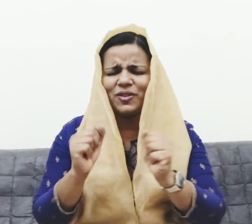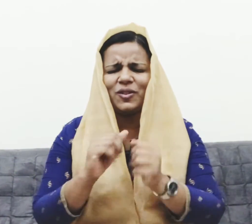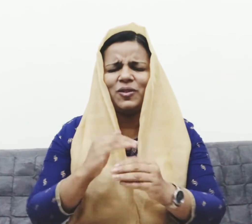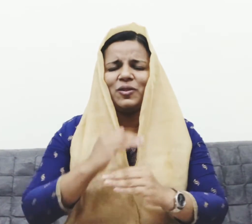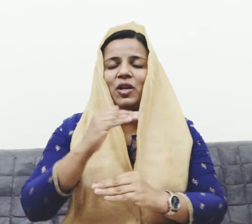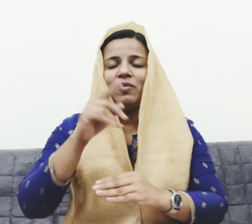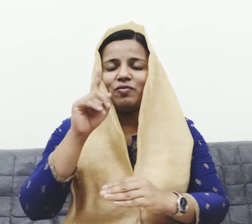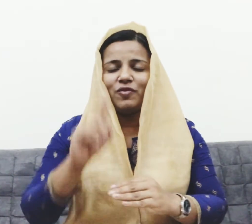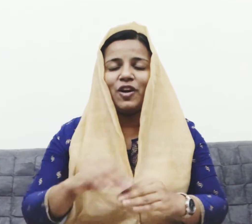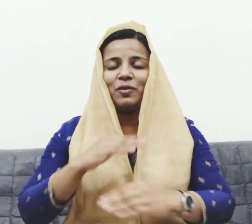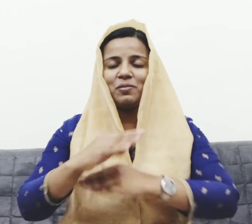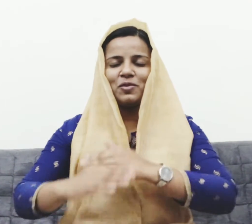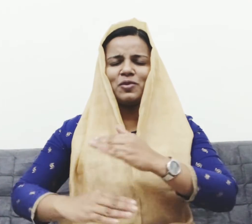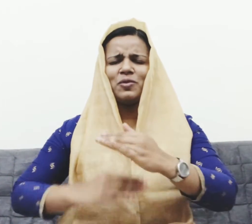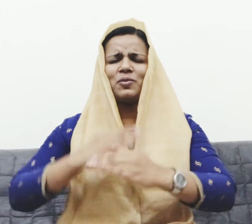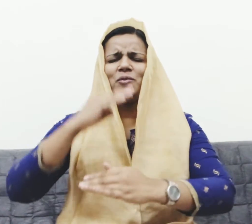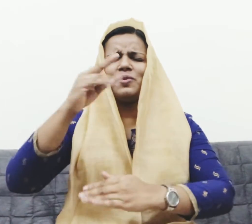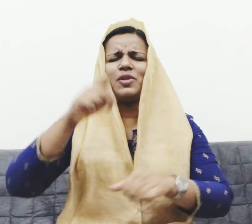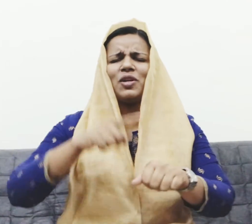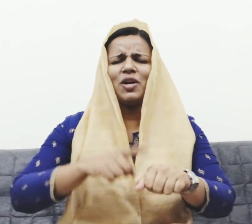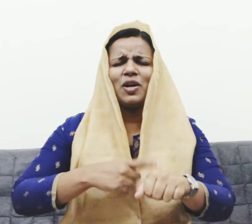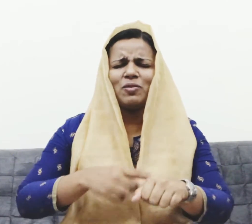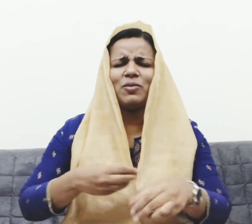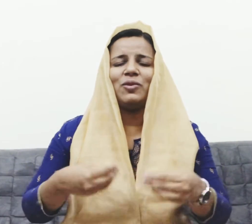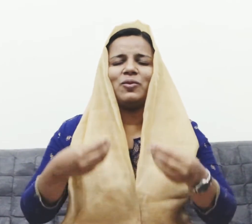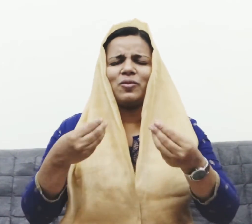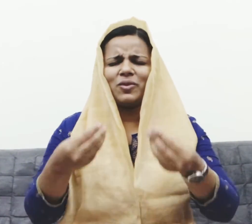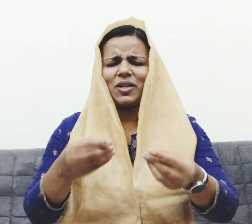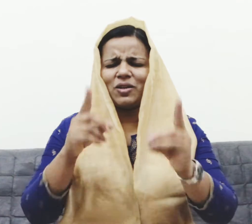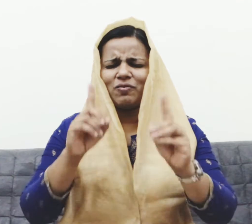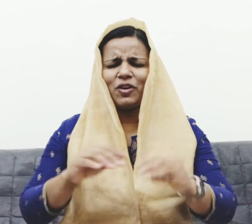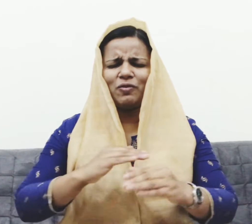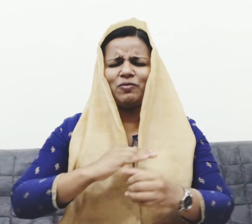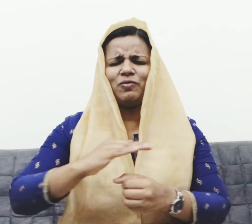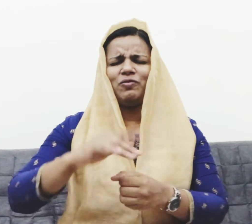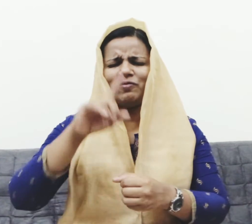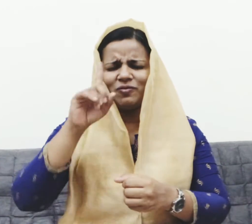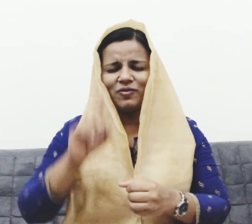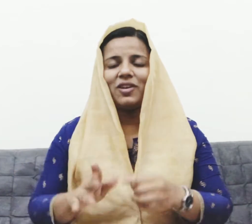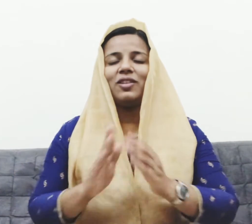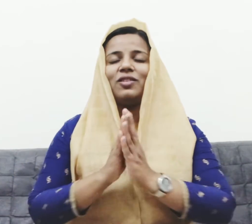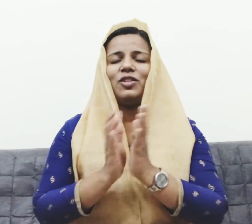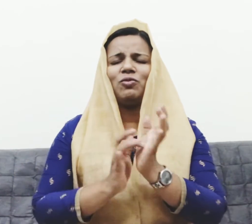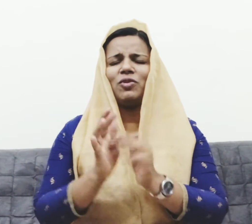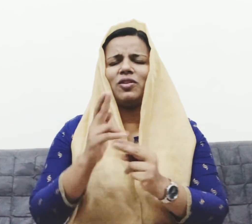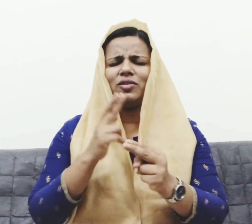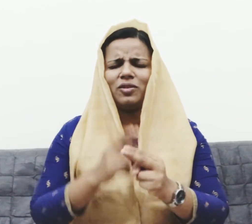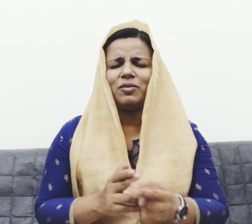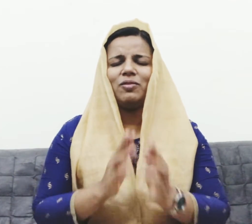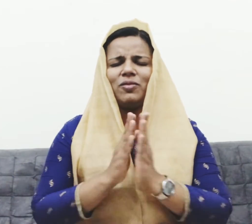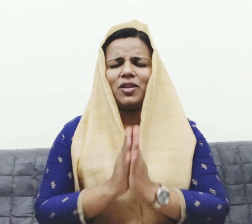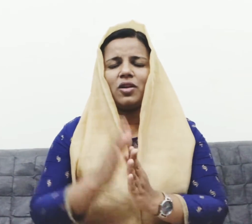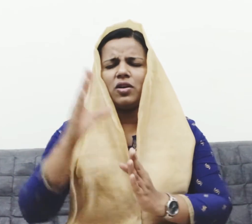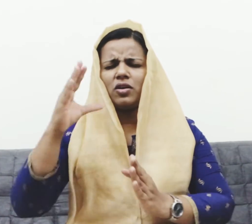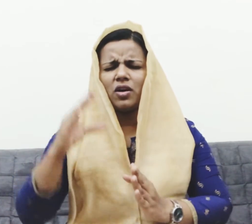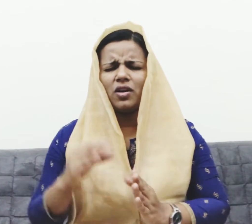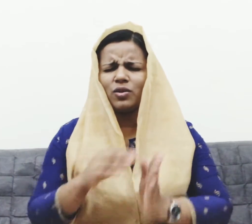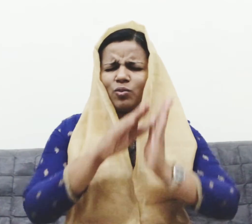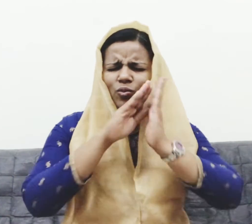വർദ്ധിക്കട്ടെ. അമൻ സ്വർഗീയമായ അനുഭവങ്ങൾ ഇവരുടെ ഭവനങ്ങൾക്കകത്ത് വർദ്ധിച്ചു വരുവാൻ യേശു ക്രിസ്തുവിൻ്റെ നാമത്തിൽ പ്രാർത്ഥിക്കുന്നു. രാത്രിയിൽ കിടന്നാൽ